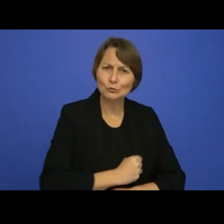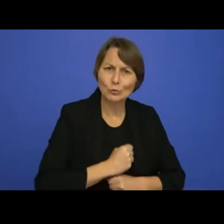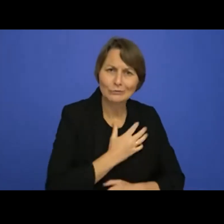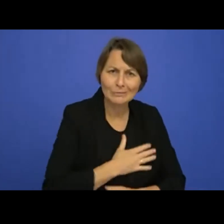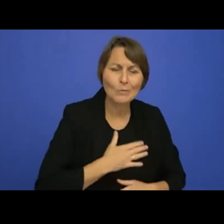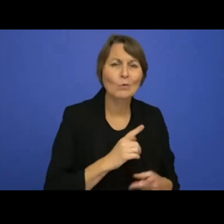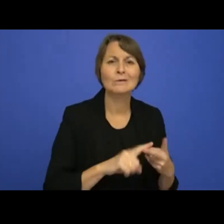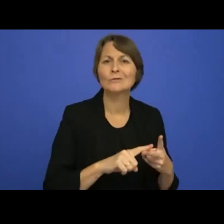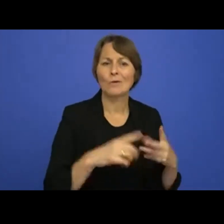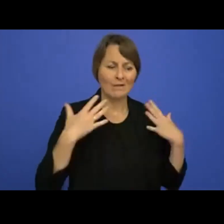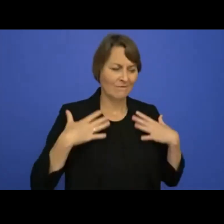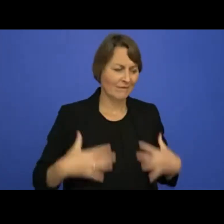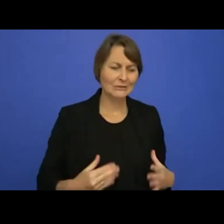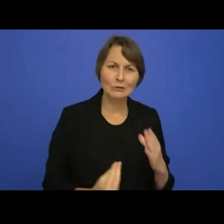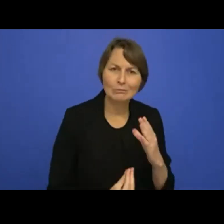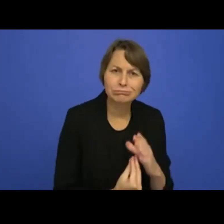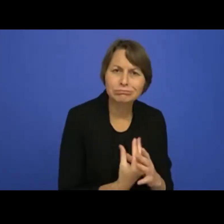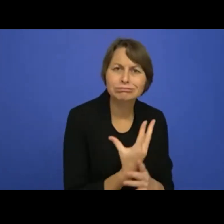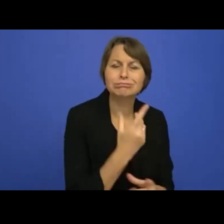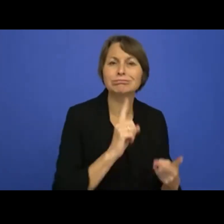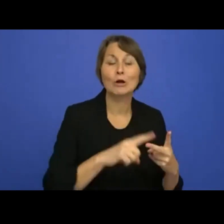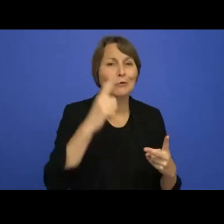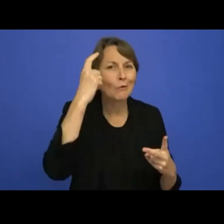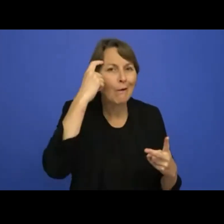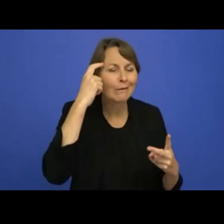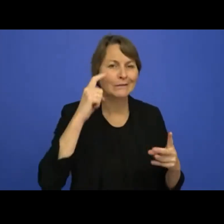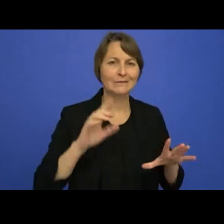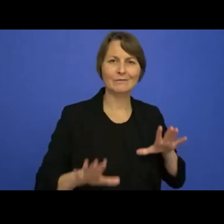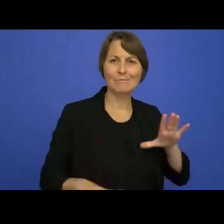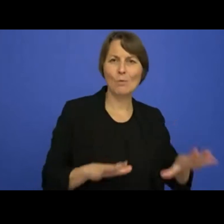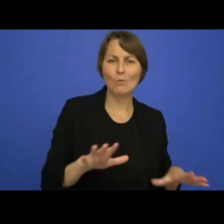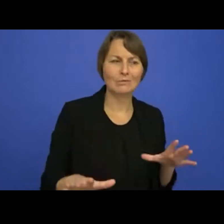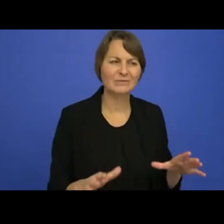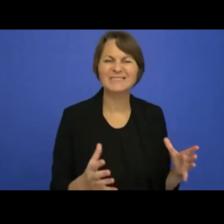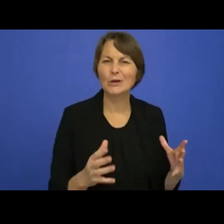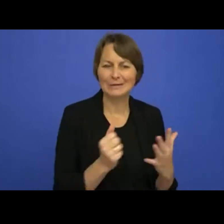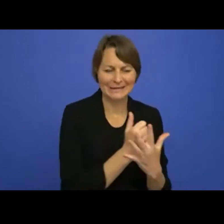va dire qu'il faut tenir compte du développement social, physique, émotionnel,